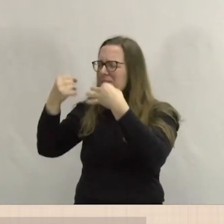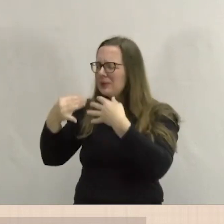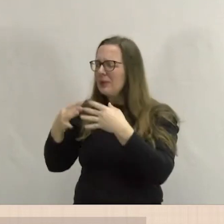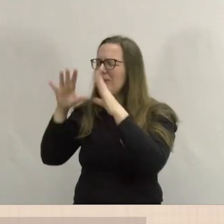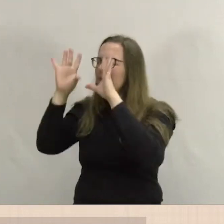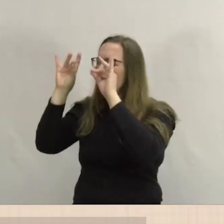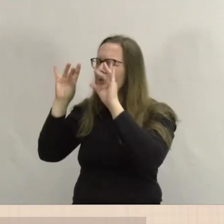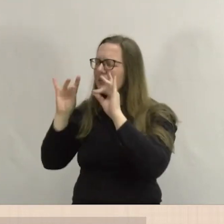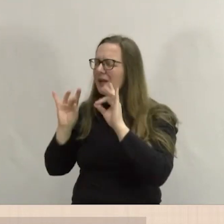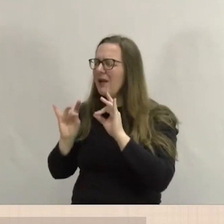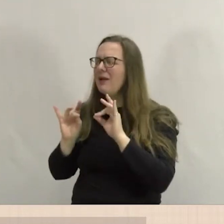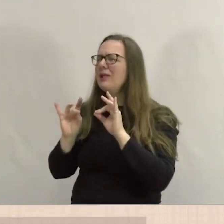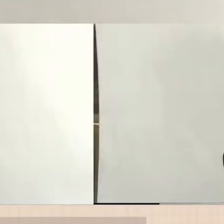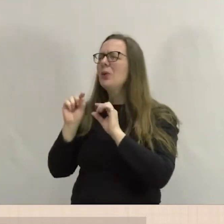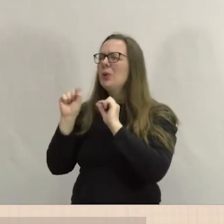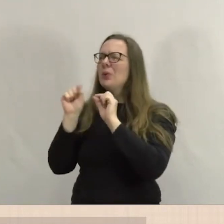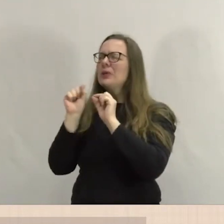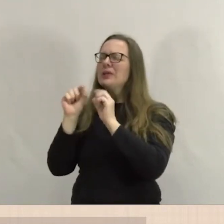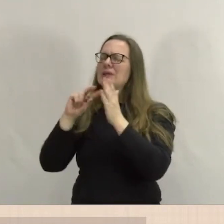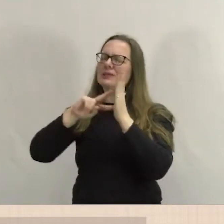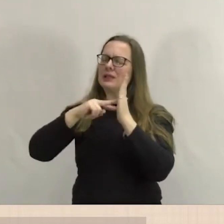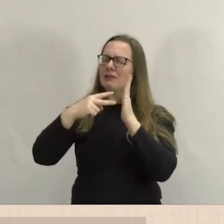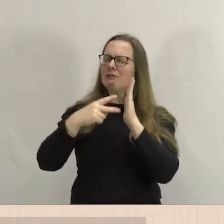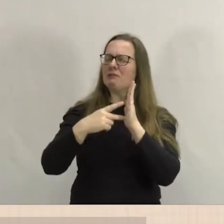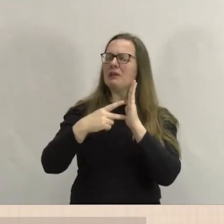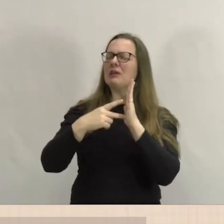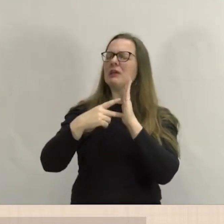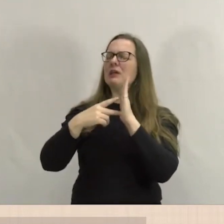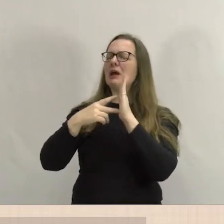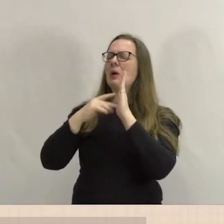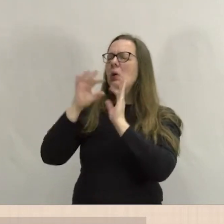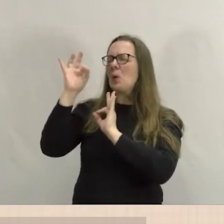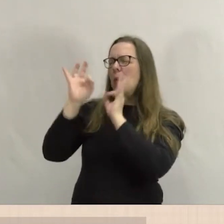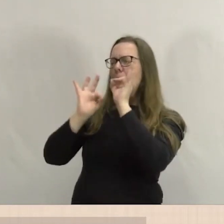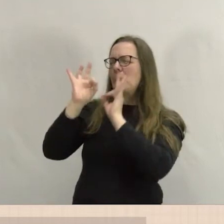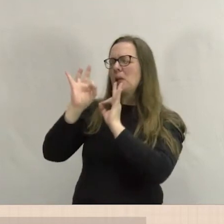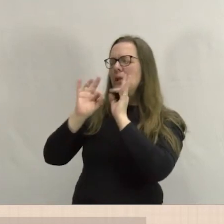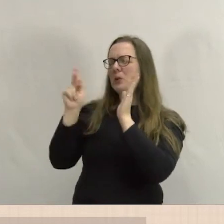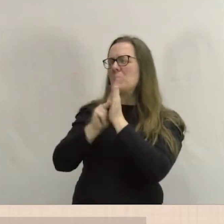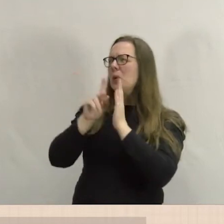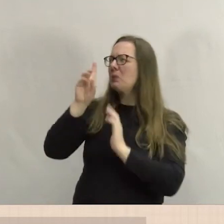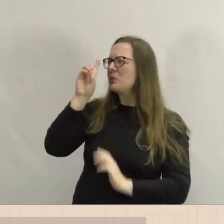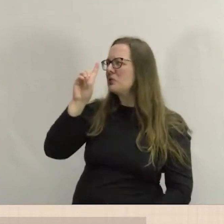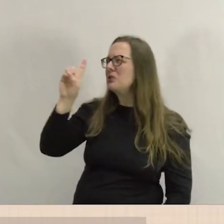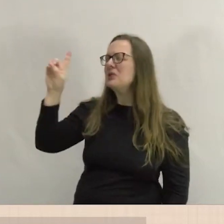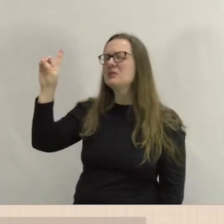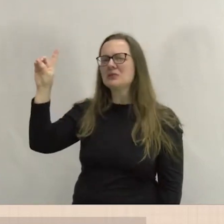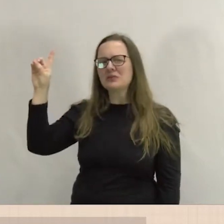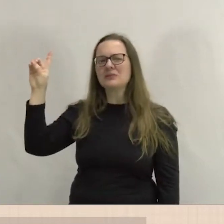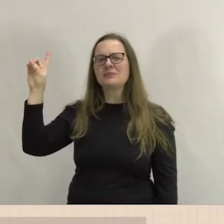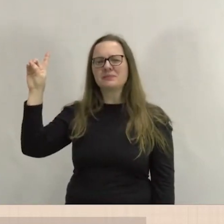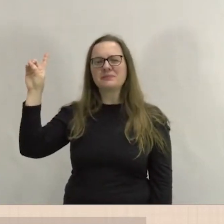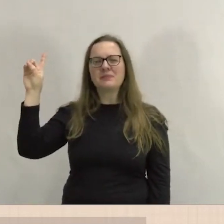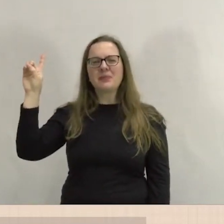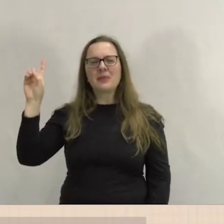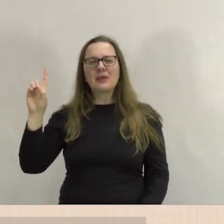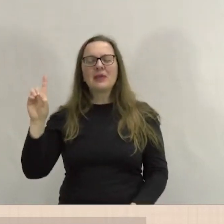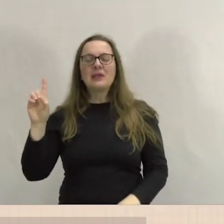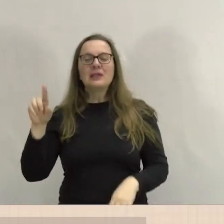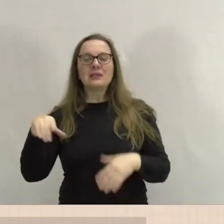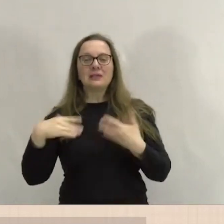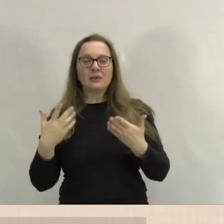dos mistérios de Deus. E todos eles abandonaram Paulo na sua segunda prisão.